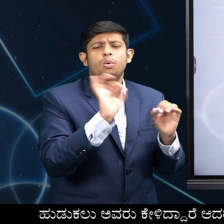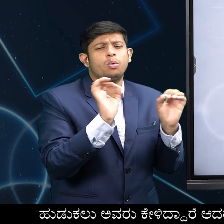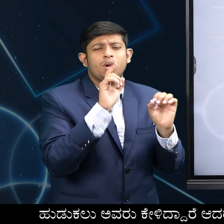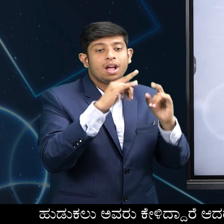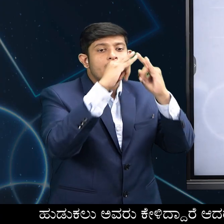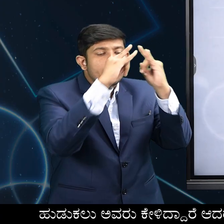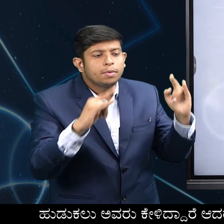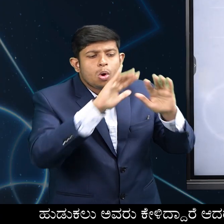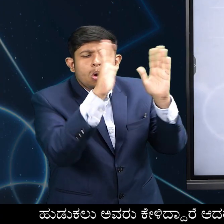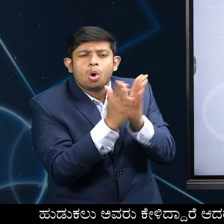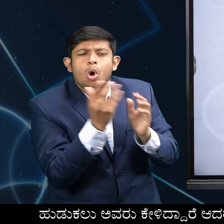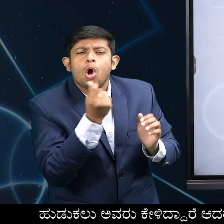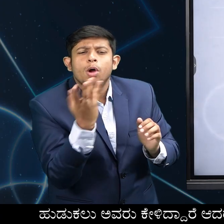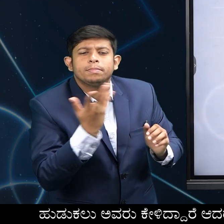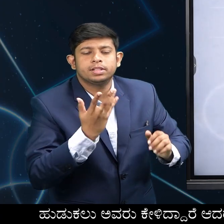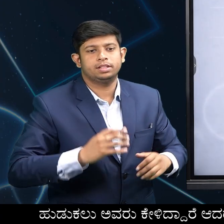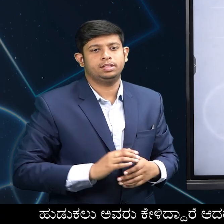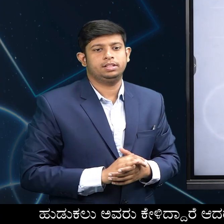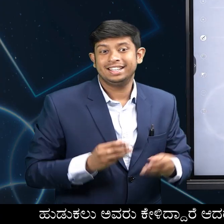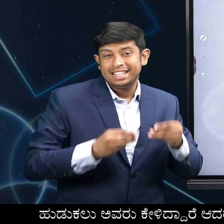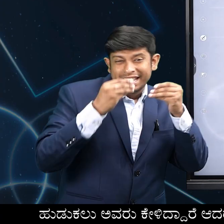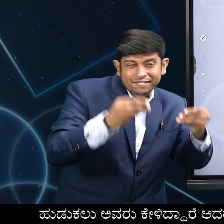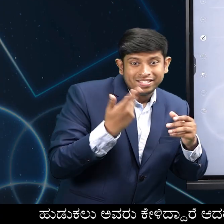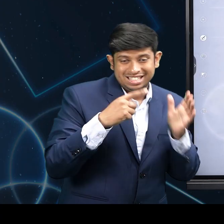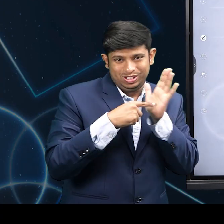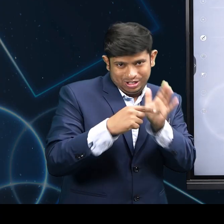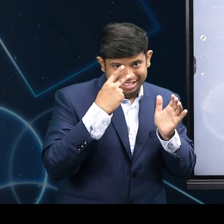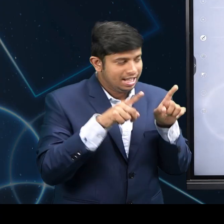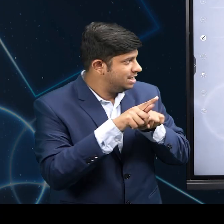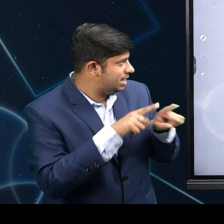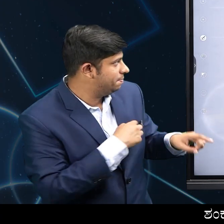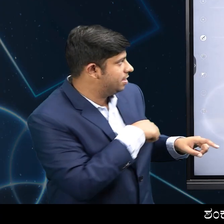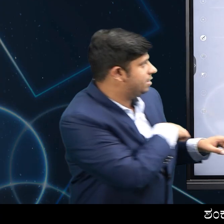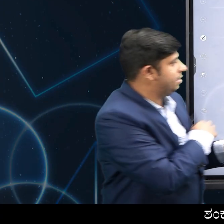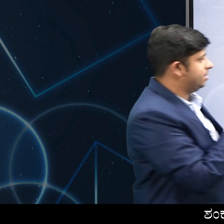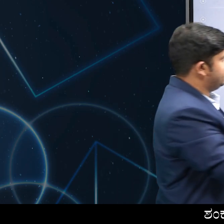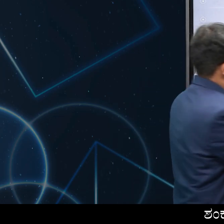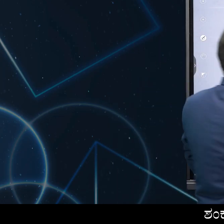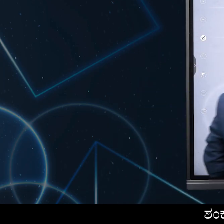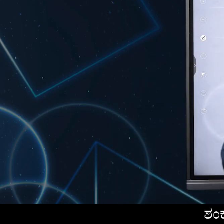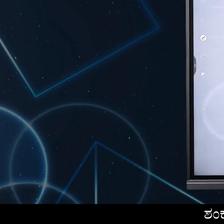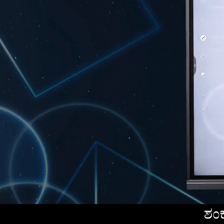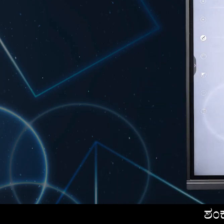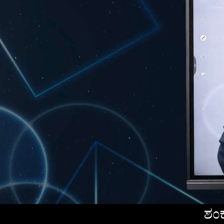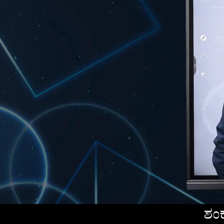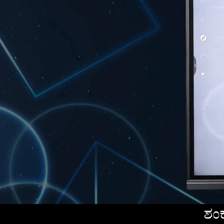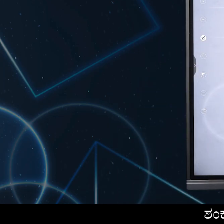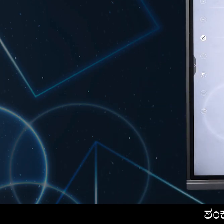ಆದರೆ ಕೋನ್ನ ಬಾಗಿದ ಮೇಲ್ಮೈ ಪ್ರದೇಶವನ್ನ ಹೊರತುಪಡಿಸಿ ಏನೂ ಇಲ್ಲ. ಅವರೇನ್ ನೀಡಿದಾರಂದ್ರೆ ಶಂಕುವಿನಾಕಾರದ ಗುಡಾರದ ತ್ರಿಜ್ಯ = 7